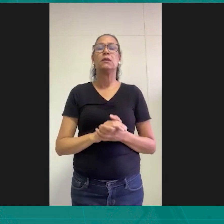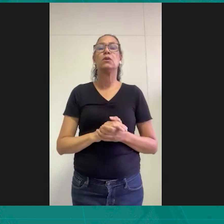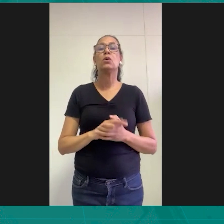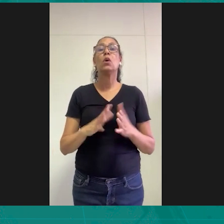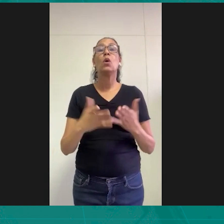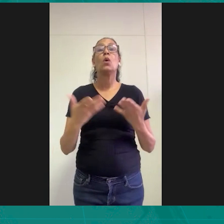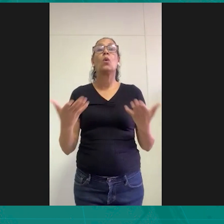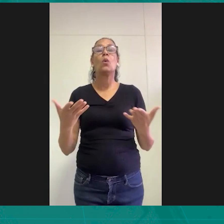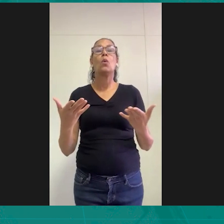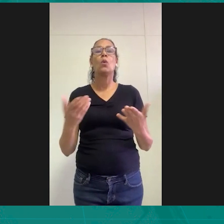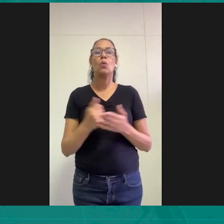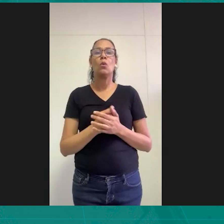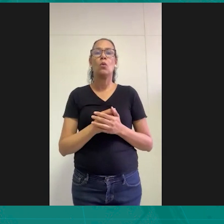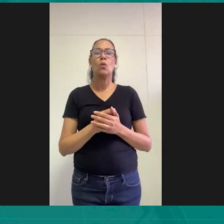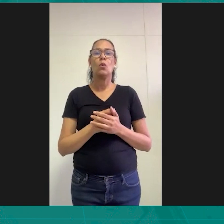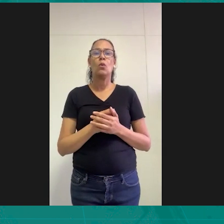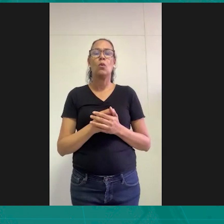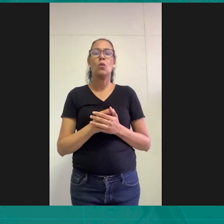edificação.